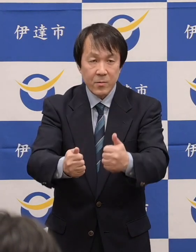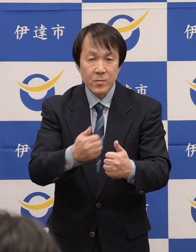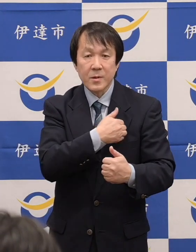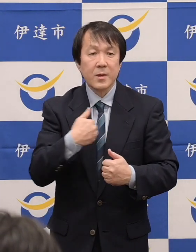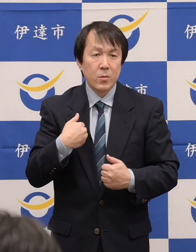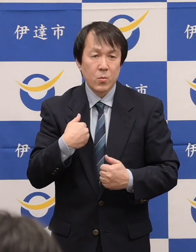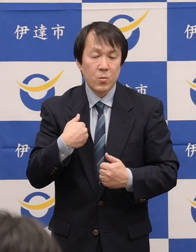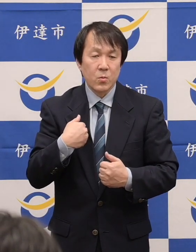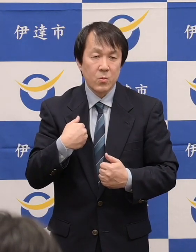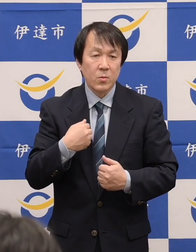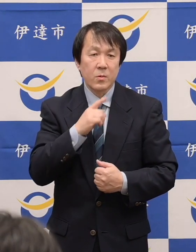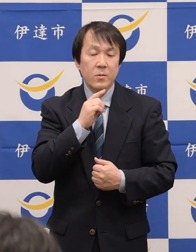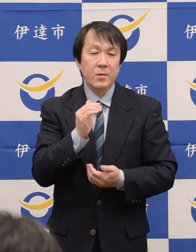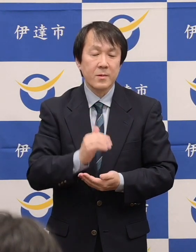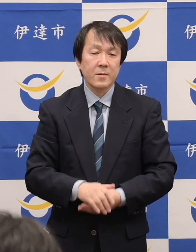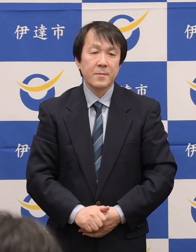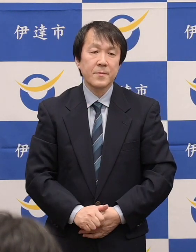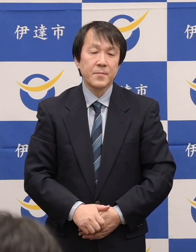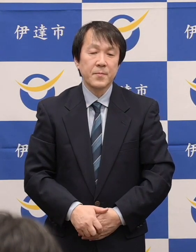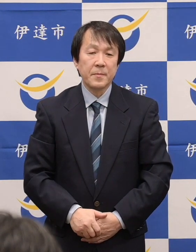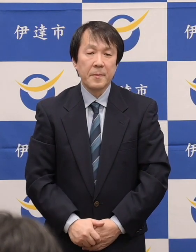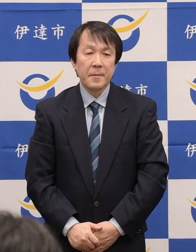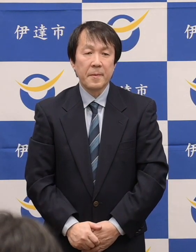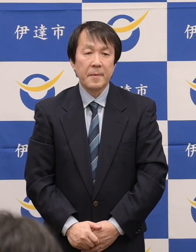かりました。ありがとうございます。 はい、